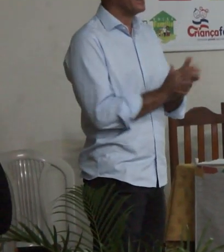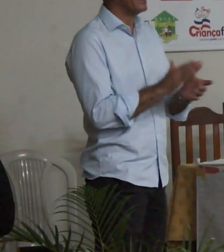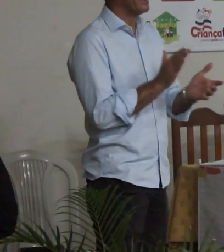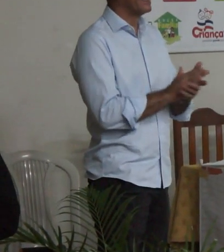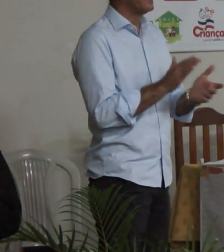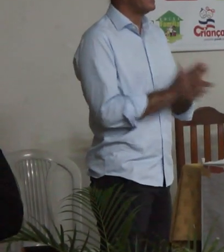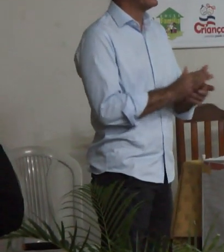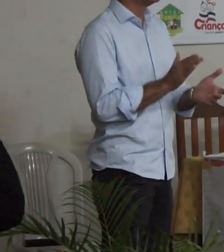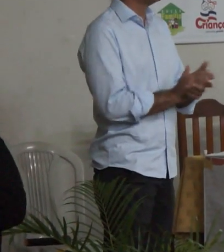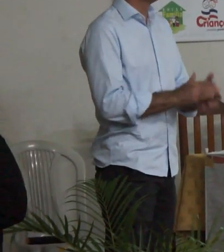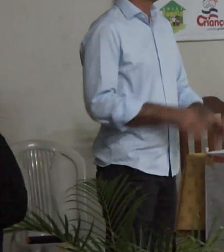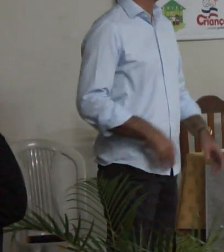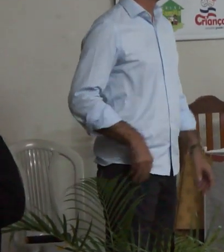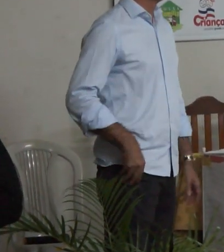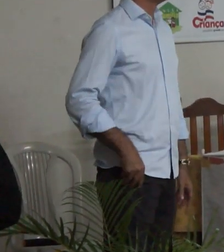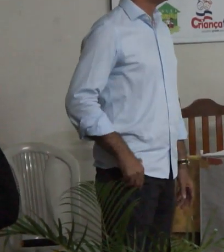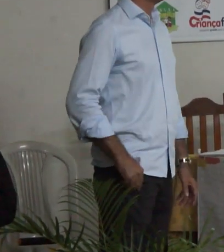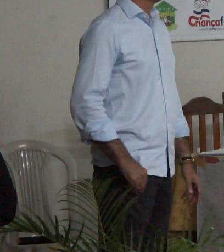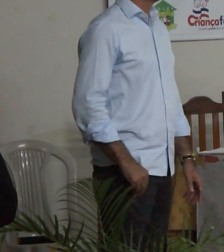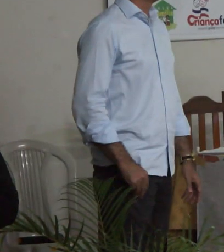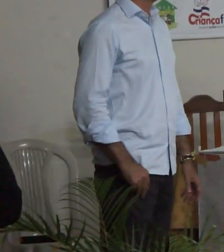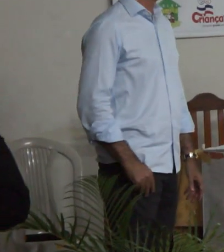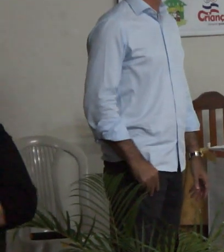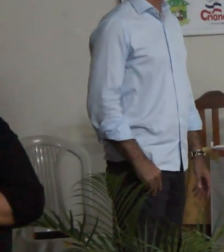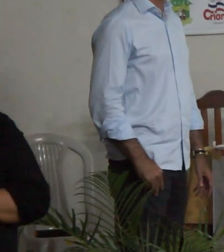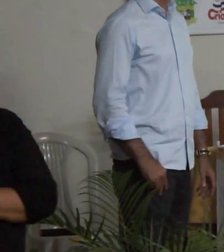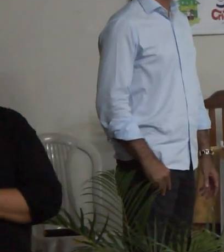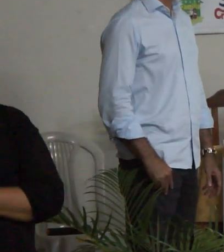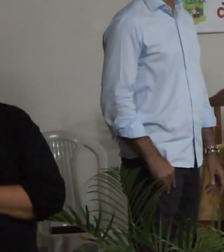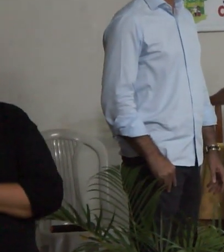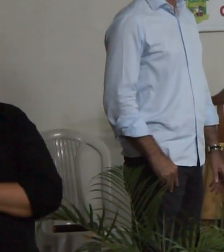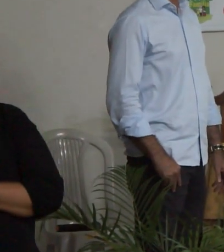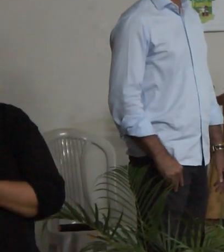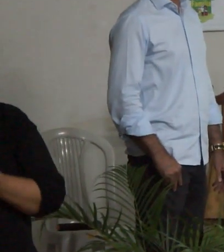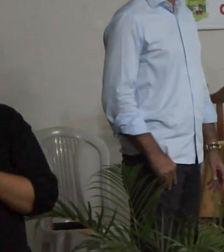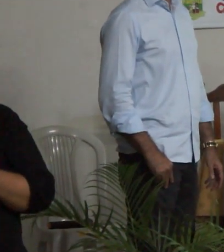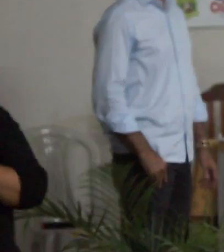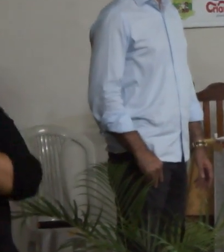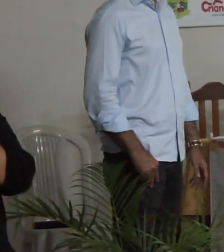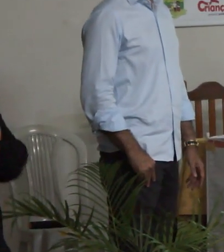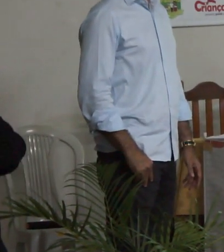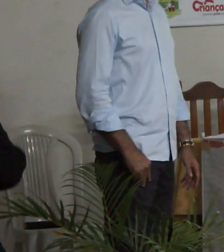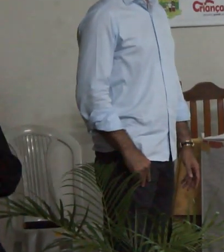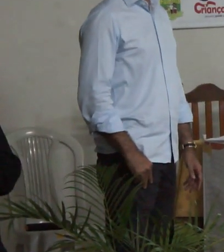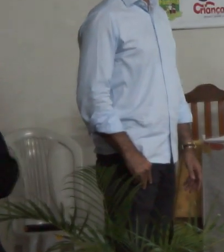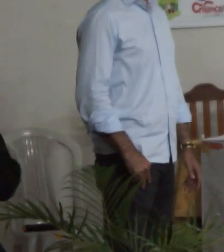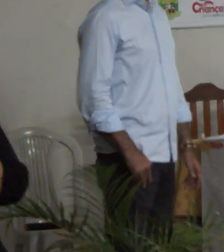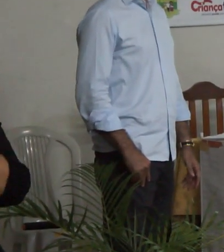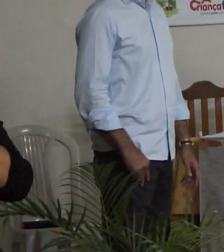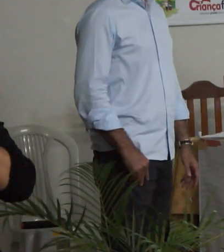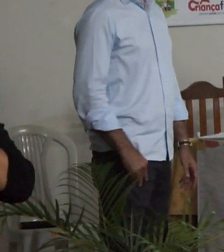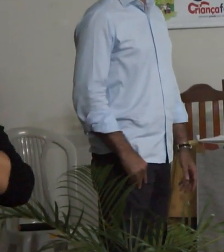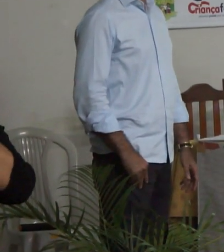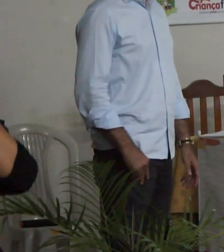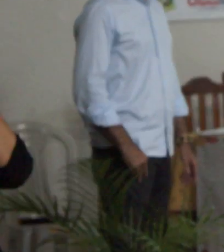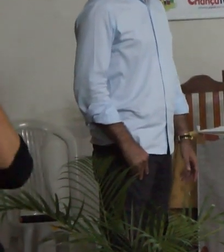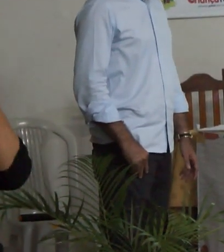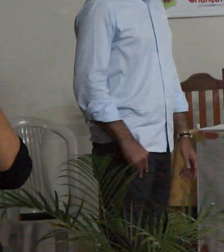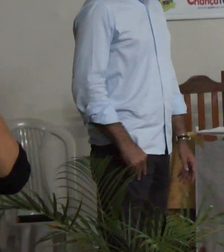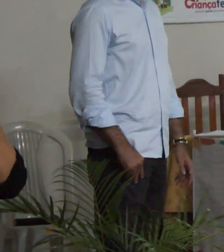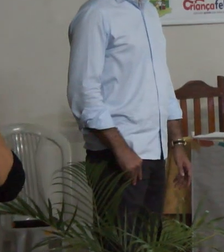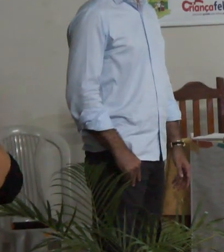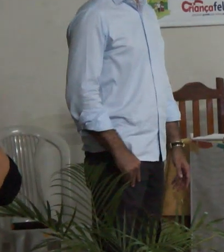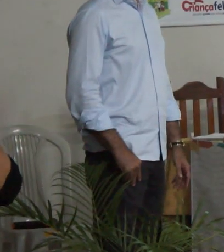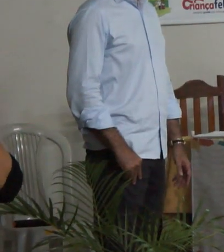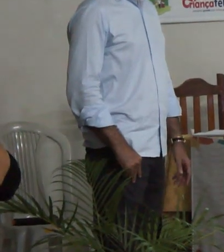ser, dizem que do lado do grande homem tem uma grande mulher. E eu digo isso com Jesus, não é do lado não, é do lado, é do outro, é